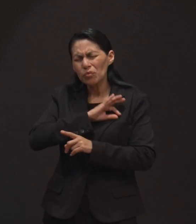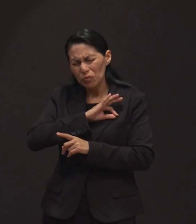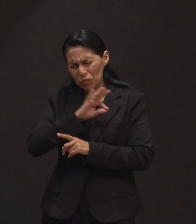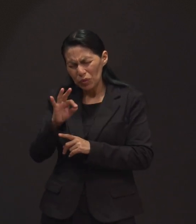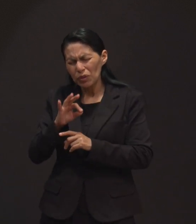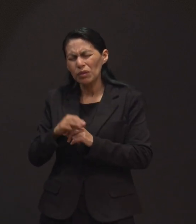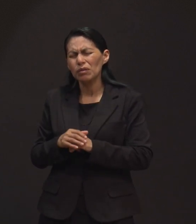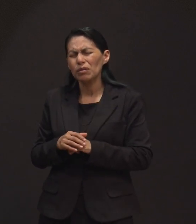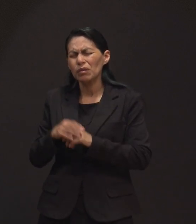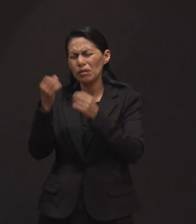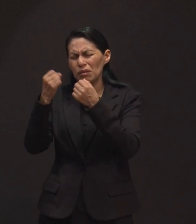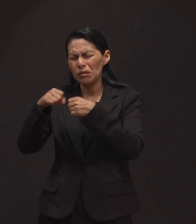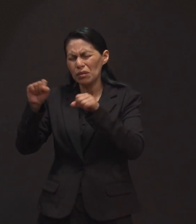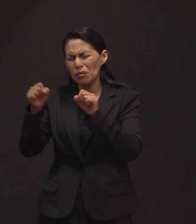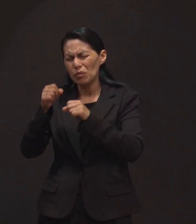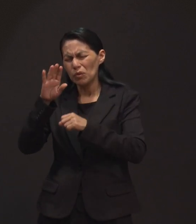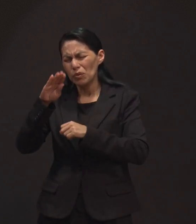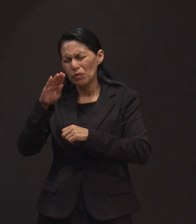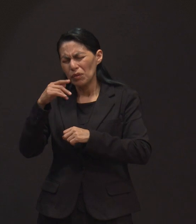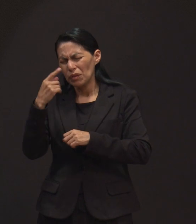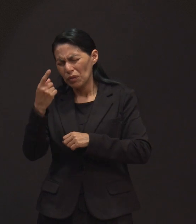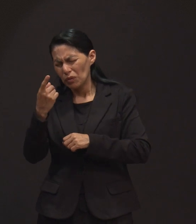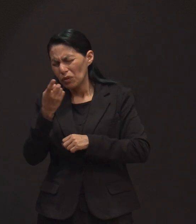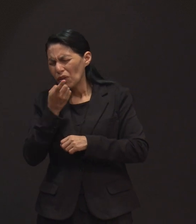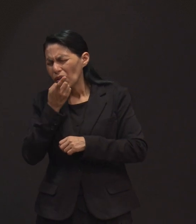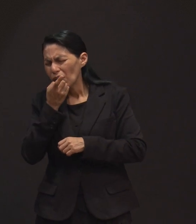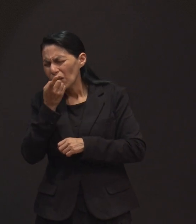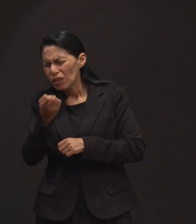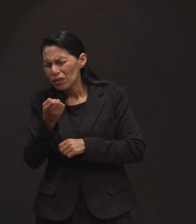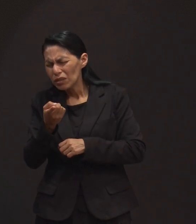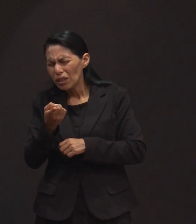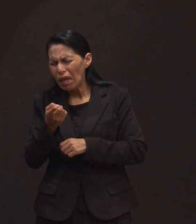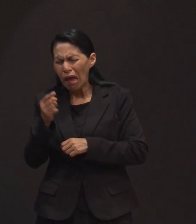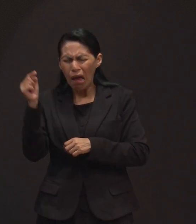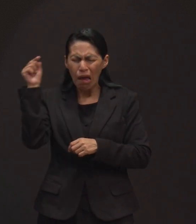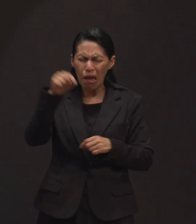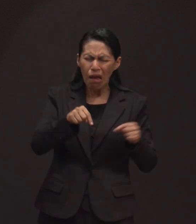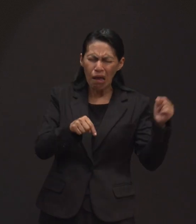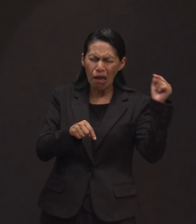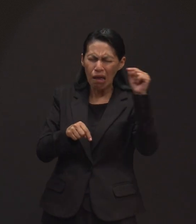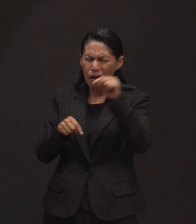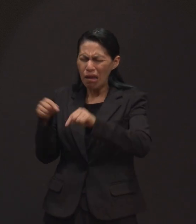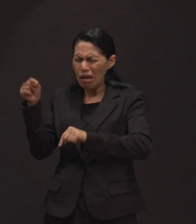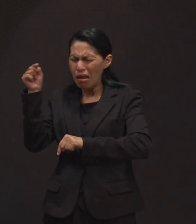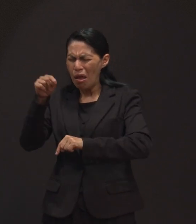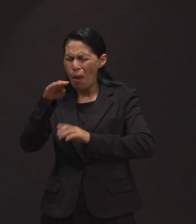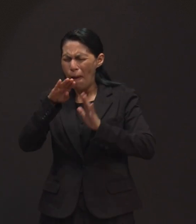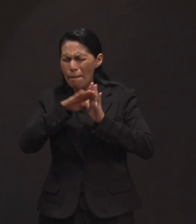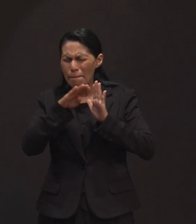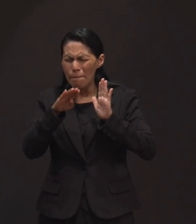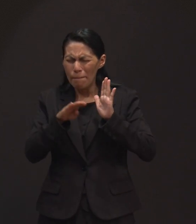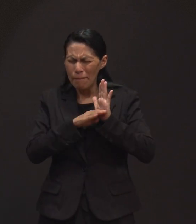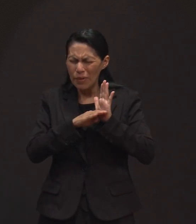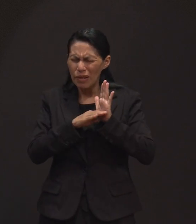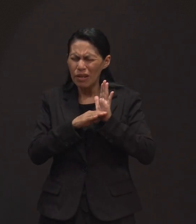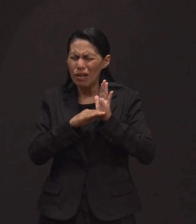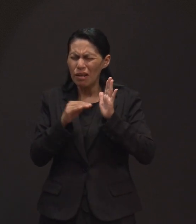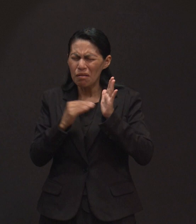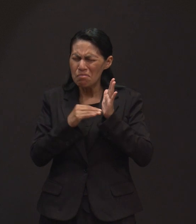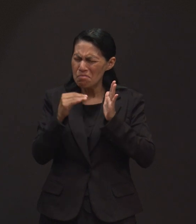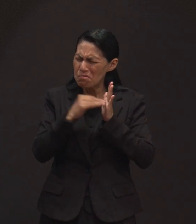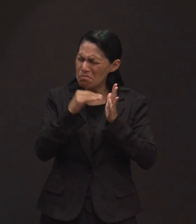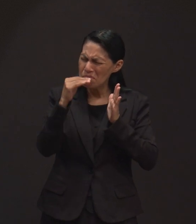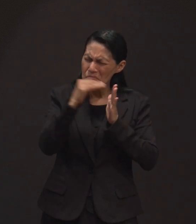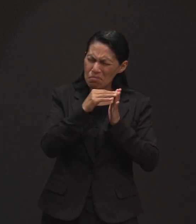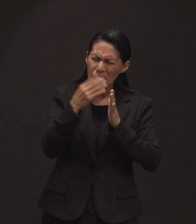proteger, como dices en tu Salmo 91, que pueden caer 1,000 y 10,000 a nuestra diestra,